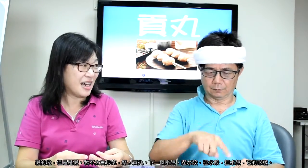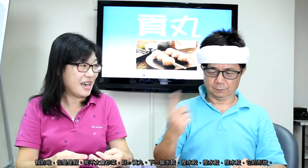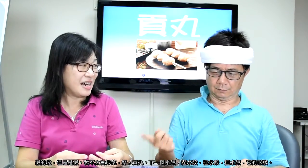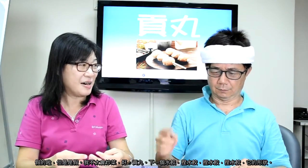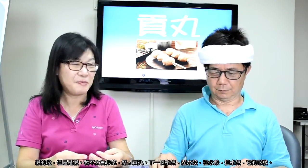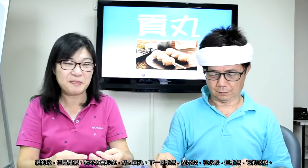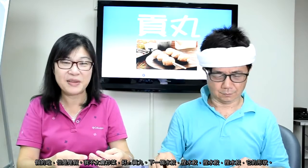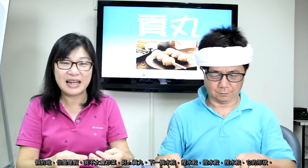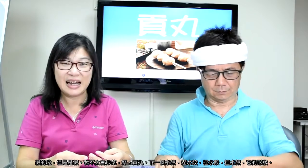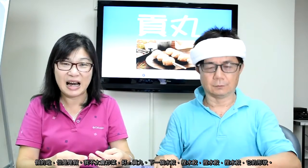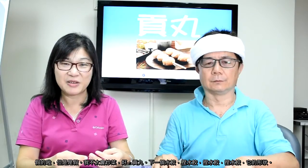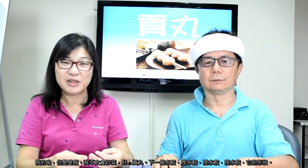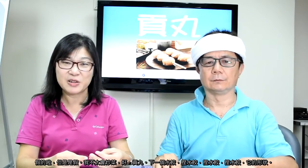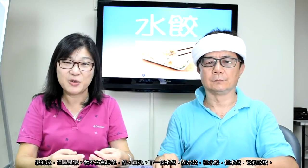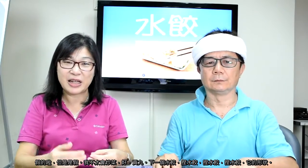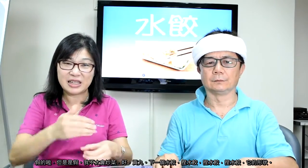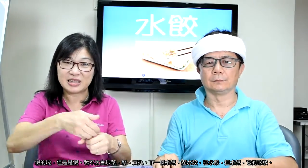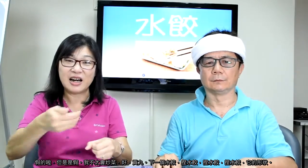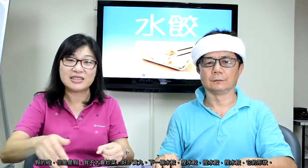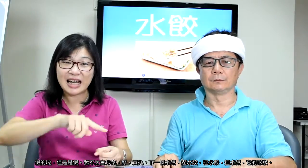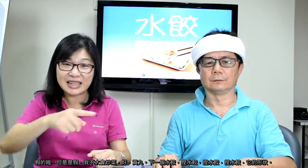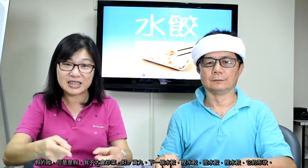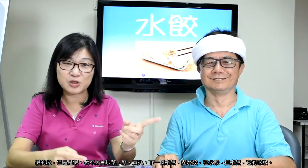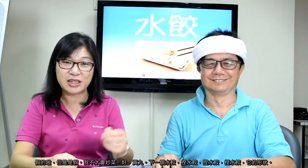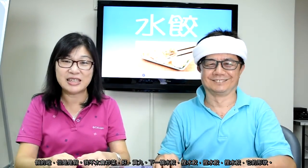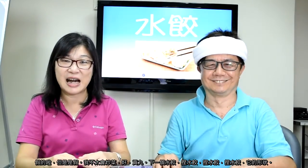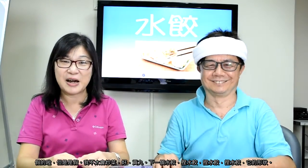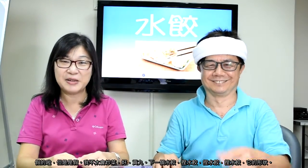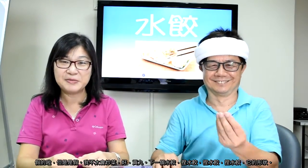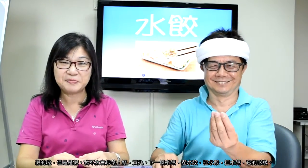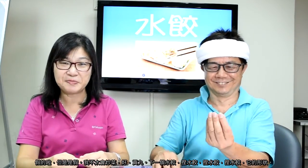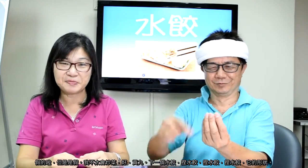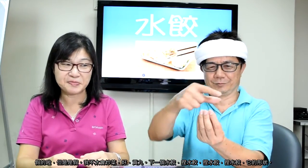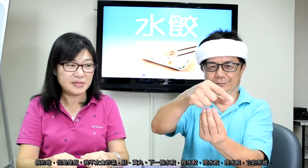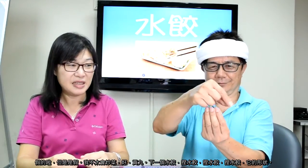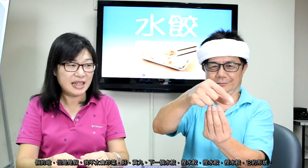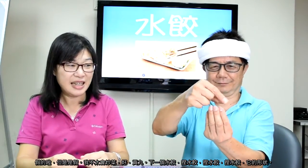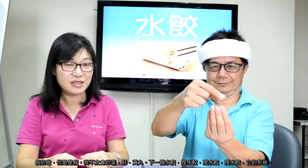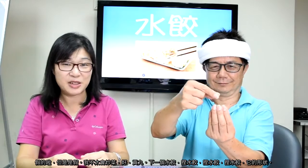菜。好，贡丸。好，下一个水饺，捏水